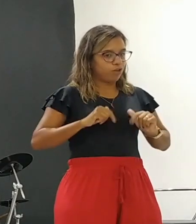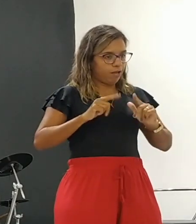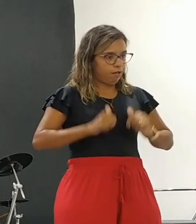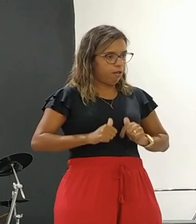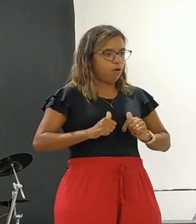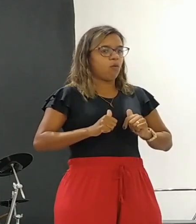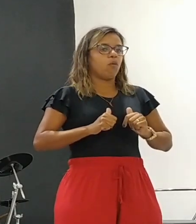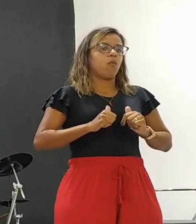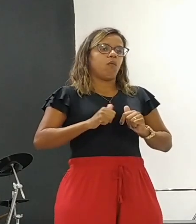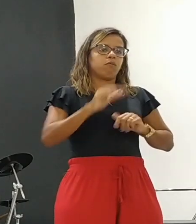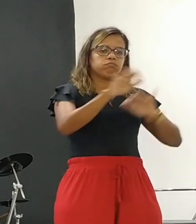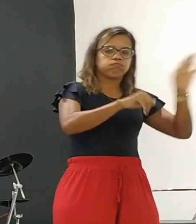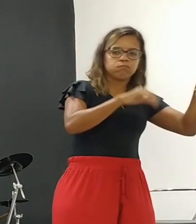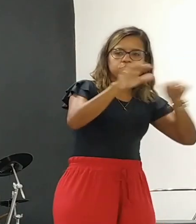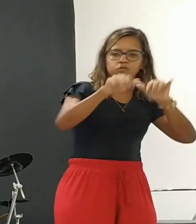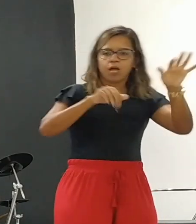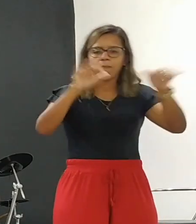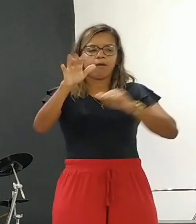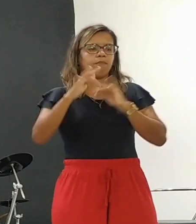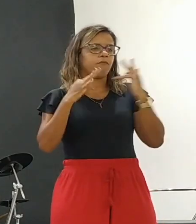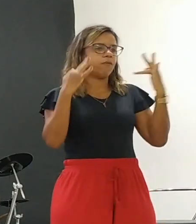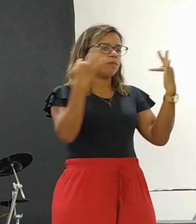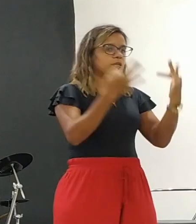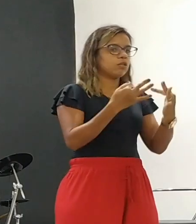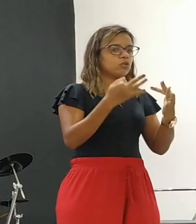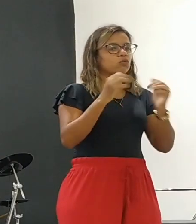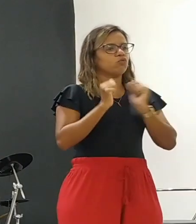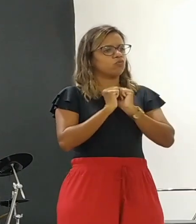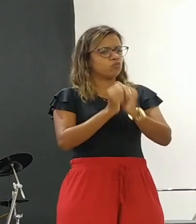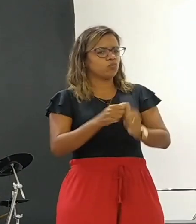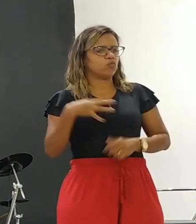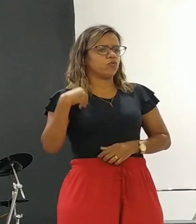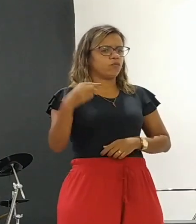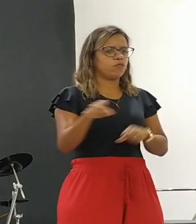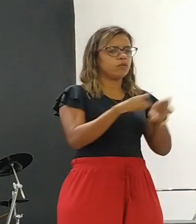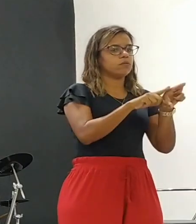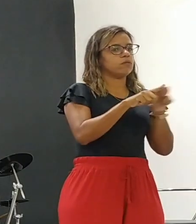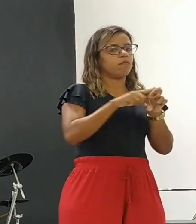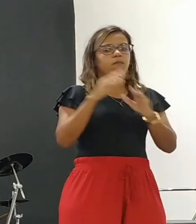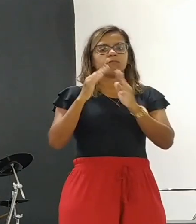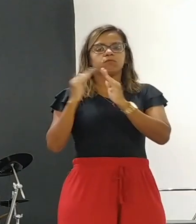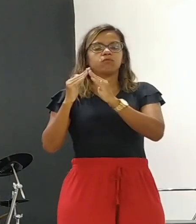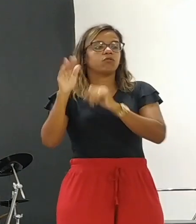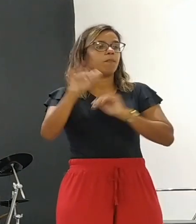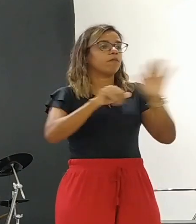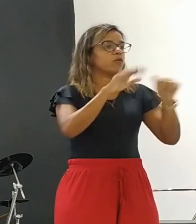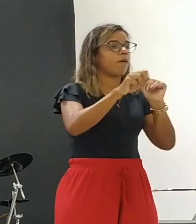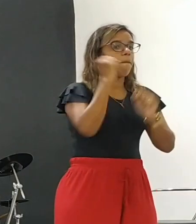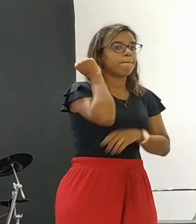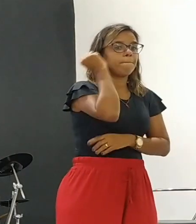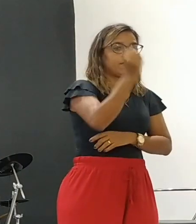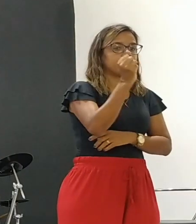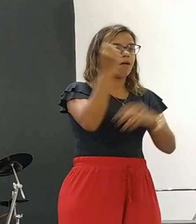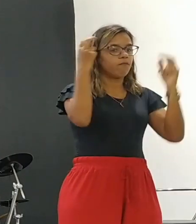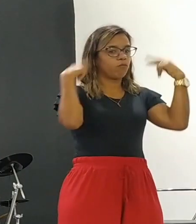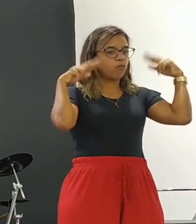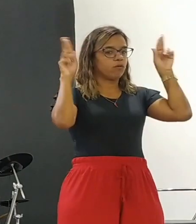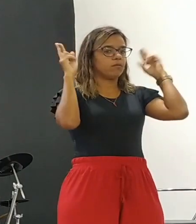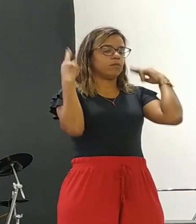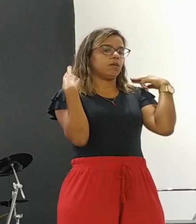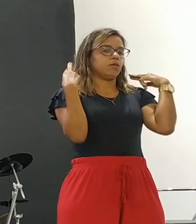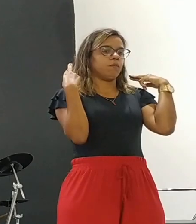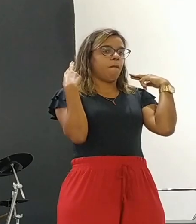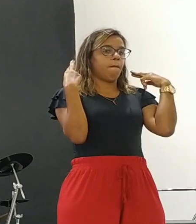reuniam, chamavam os pais, chamavam os filhos, os irmãos, chamavam o vizinho e matavam o cordeiro.